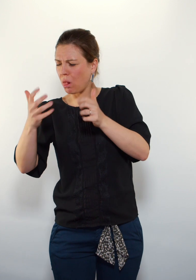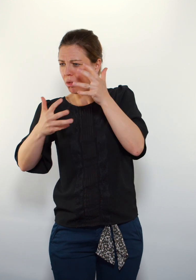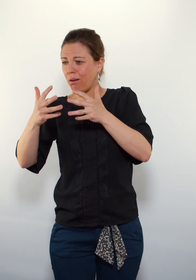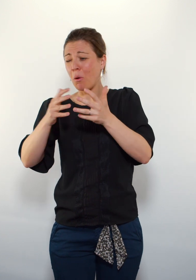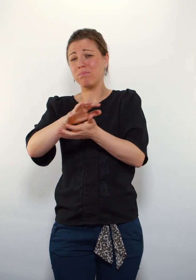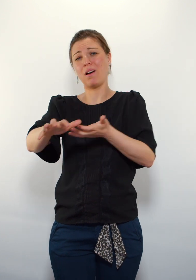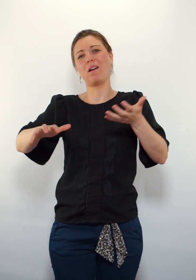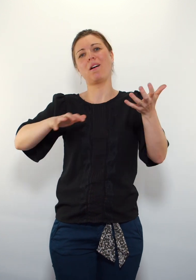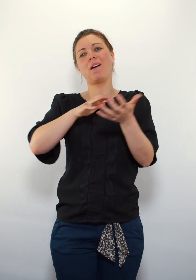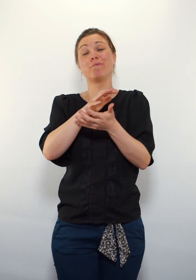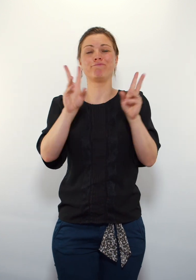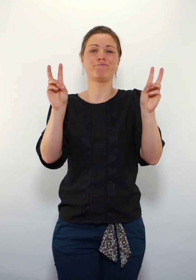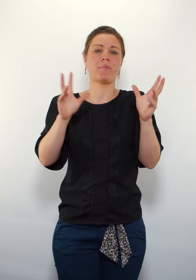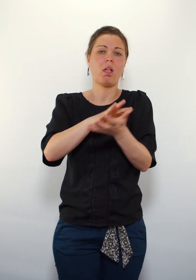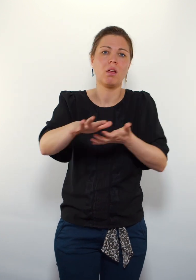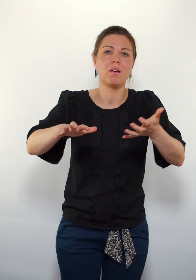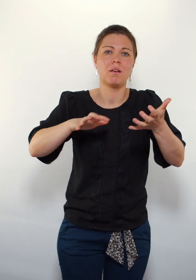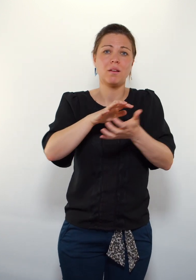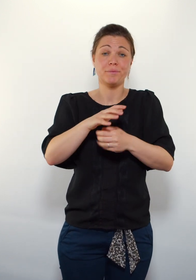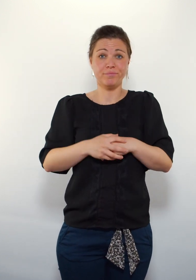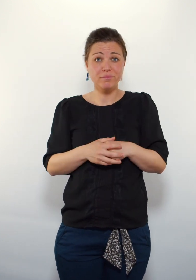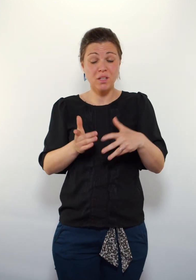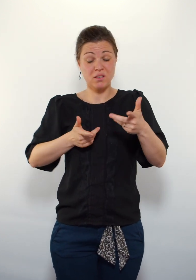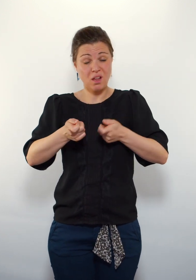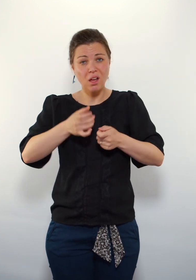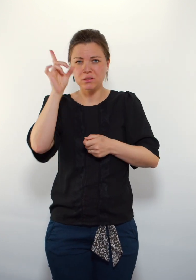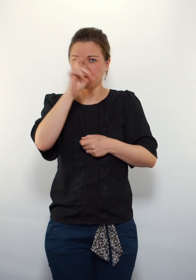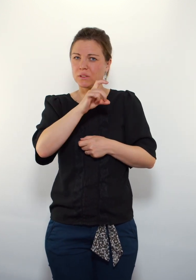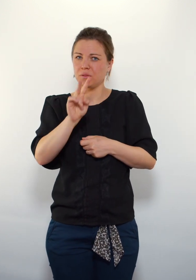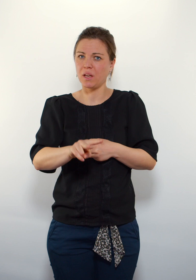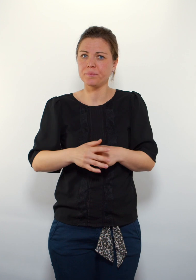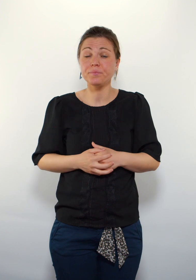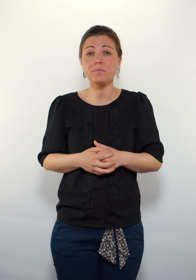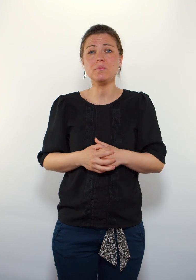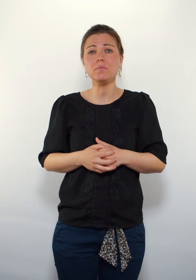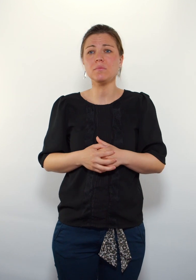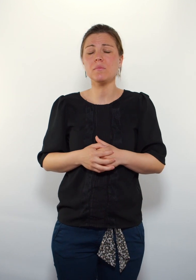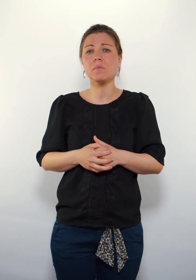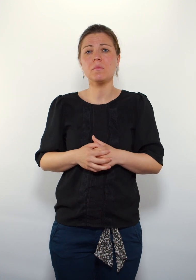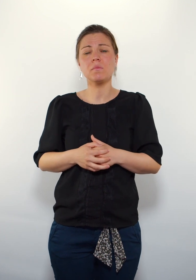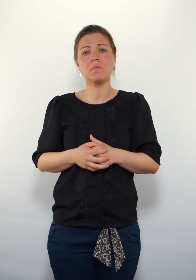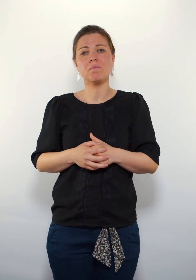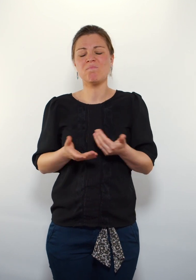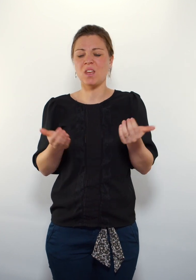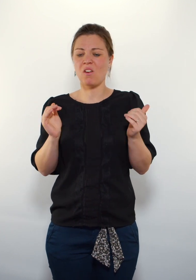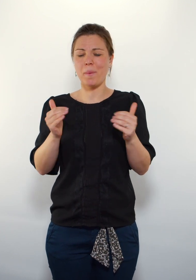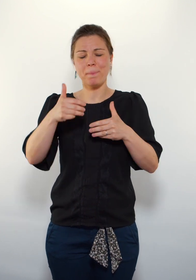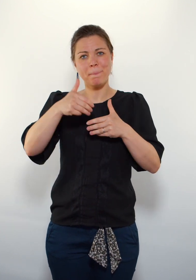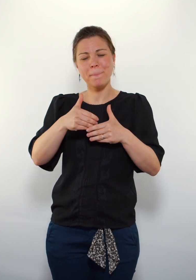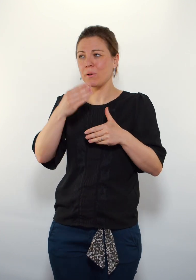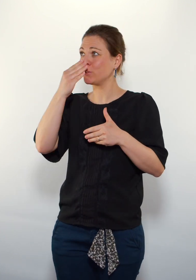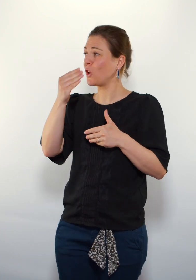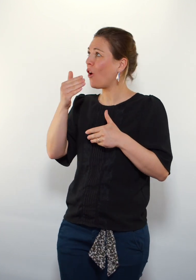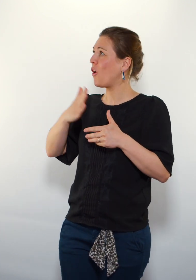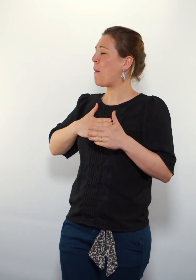petit peu Bagdad comme je dis dans mon petit langage, c'était un peu compliqué à gérer. Mais j'ai vraiment senti